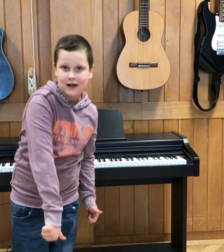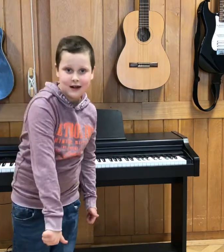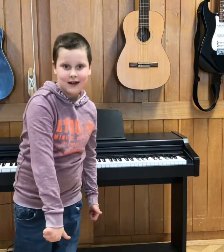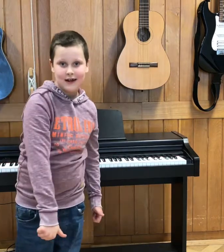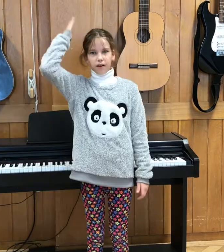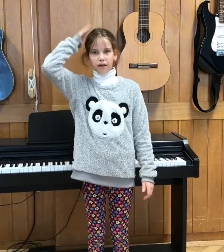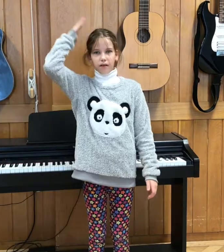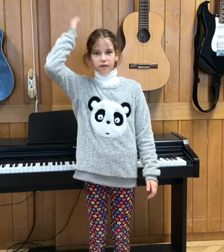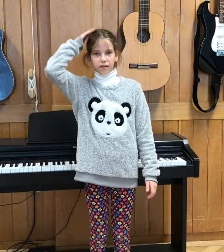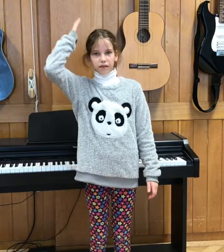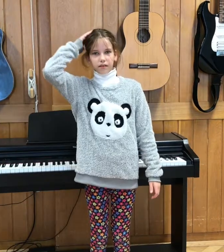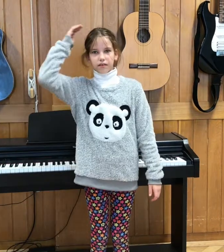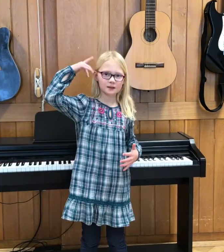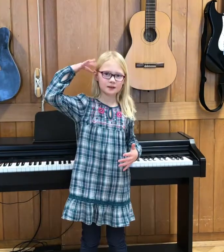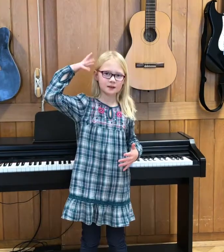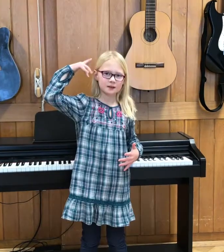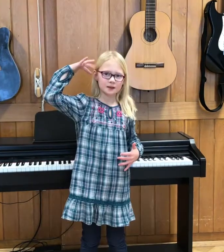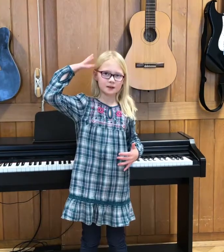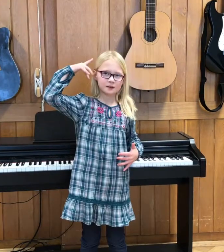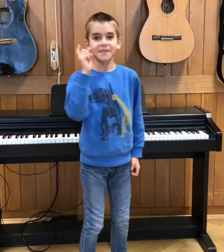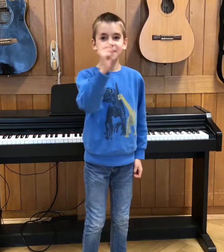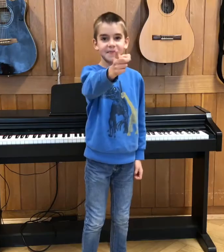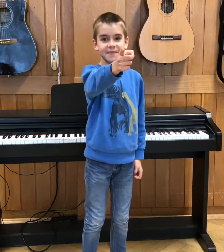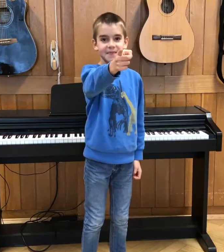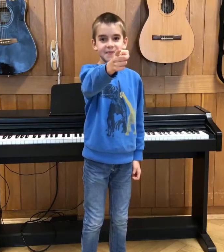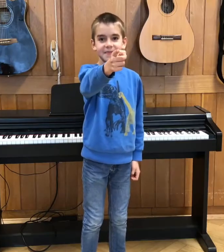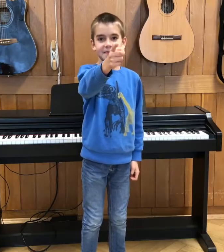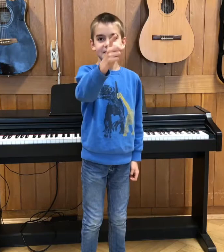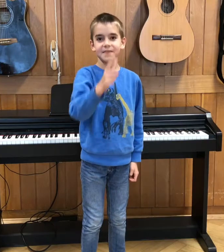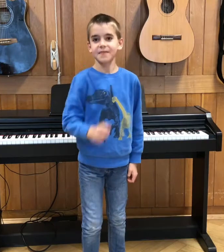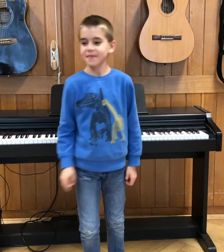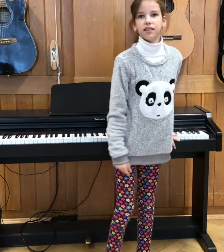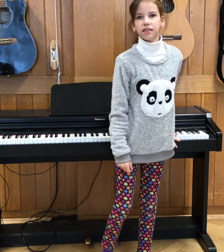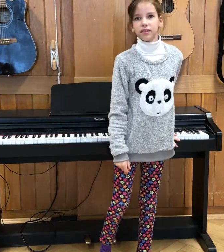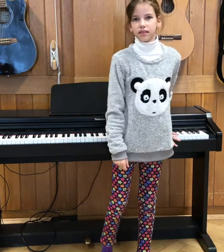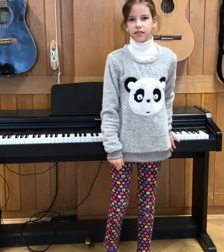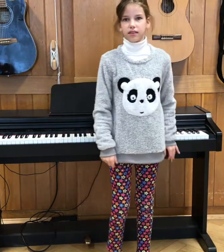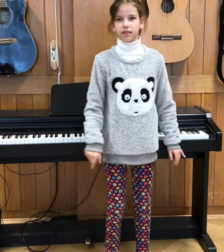Scheiß drauf, Kopfhörs, erinnerst du dich?